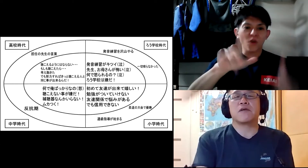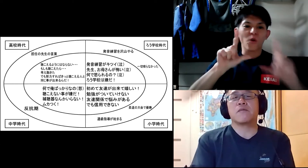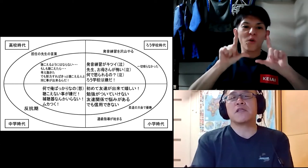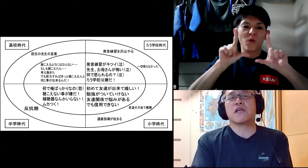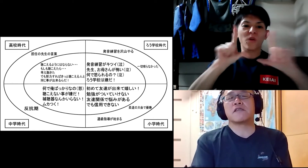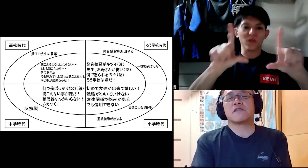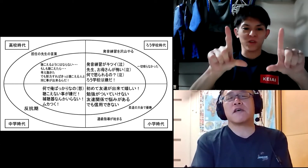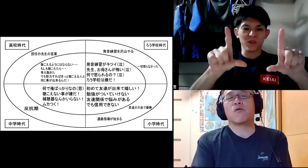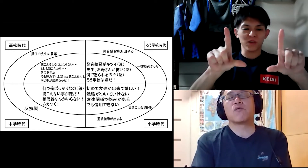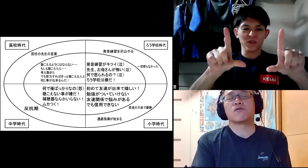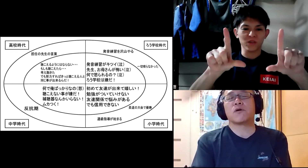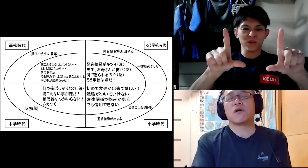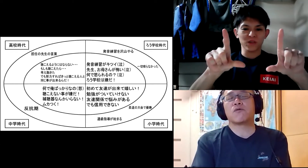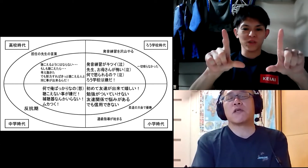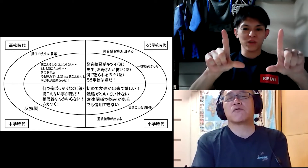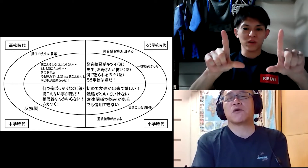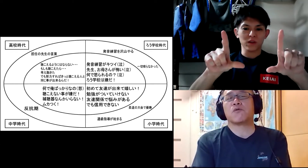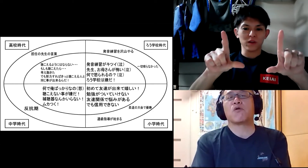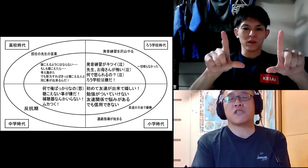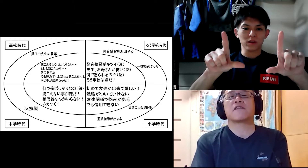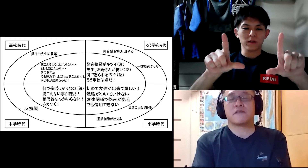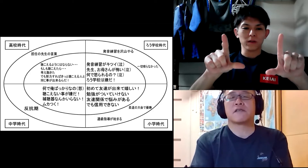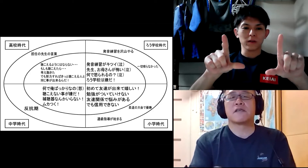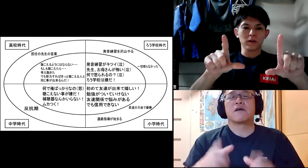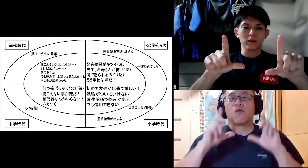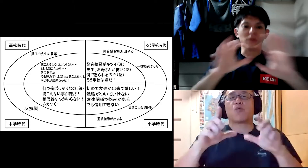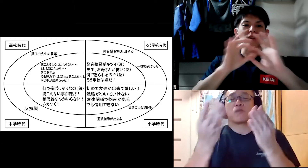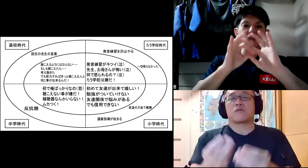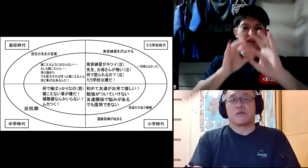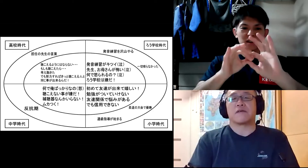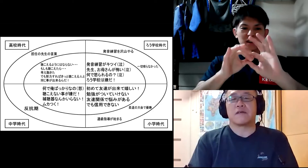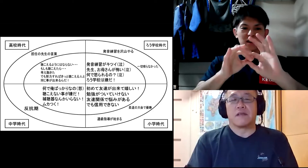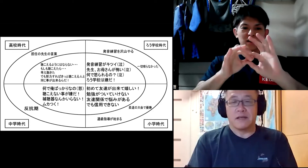で、みんなにですね、報告、そのようなメダルを取ったことを報告したんです。